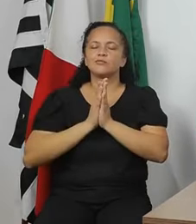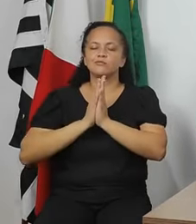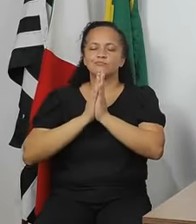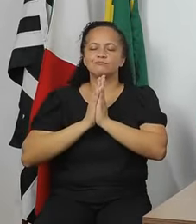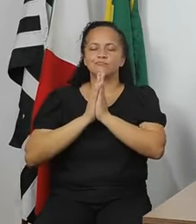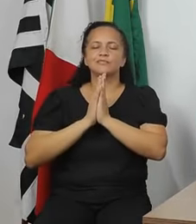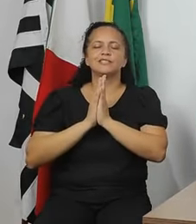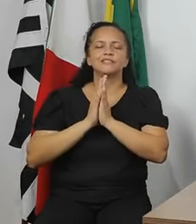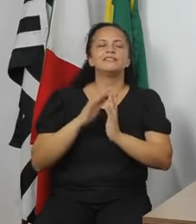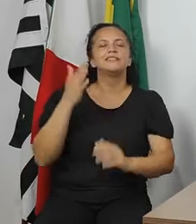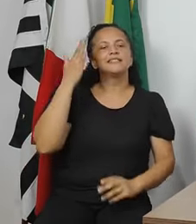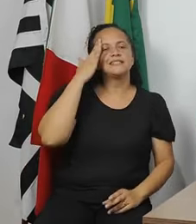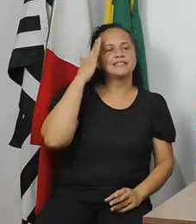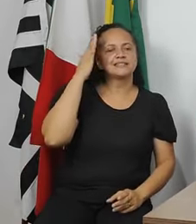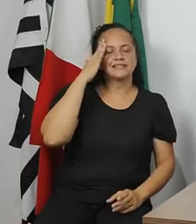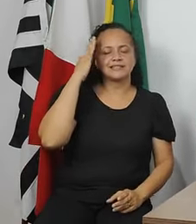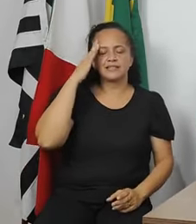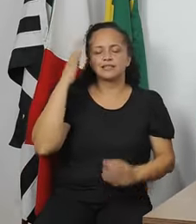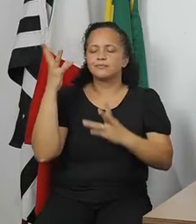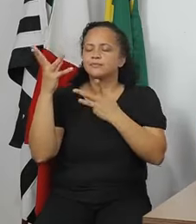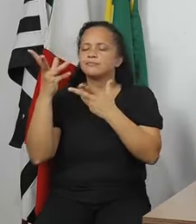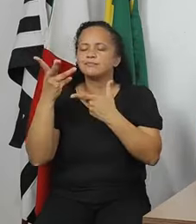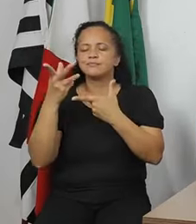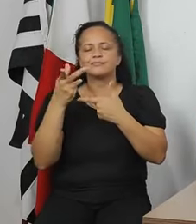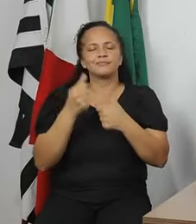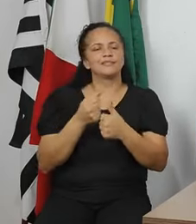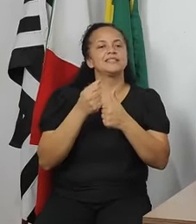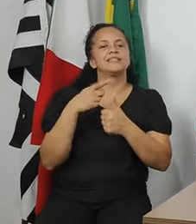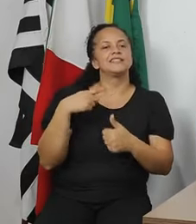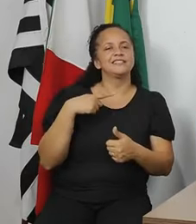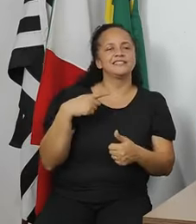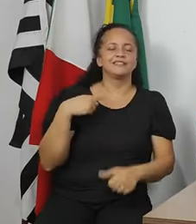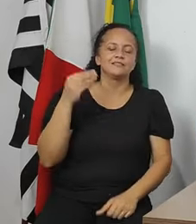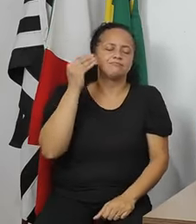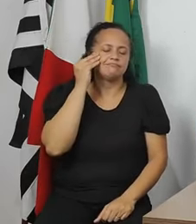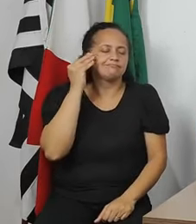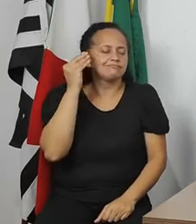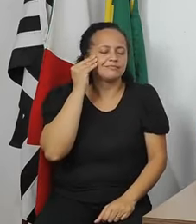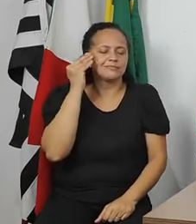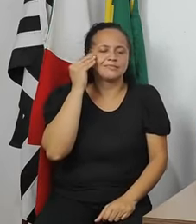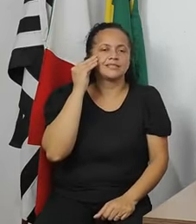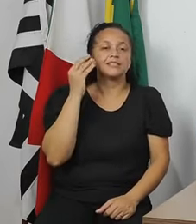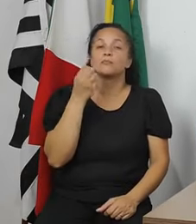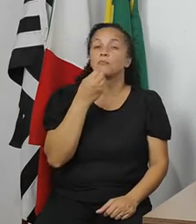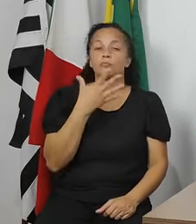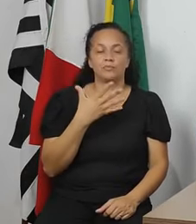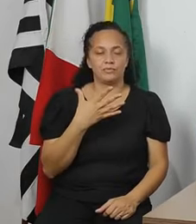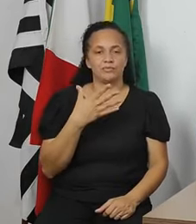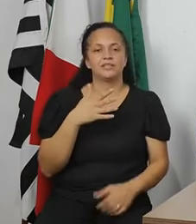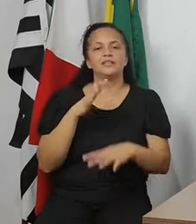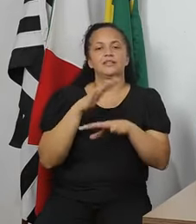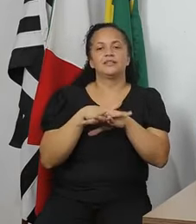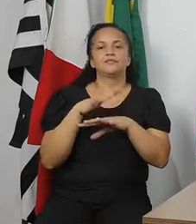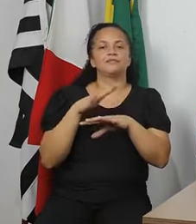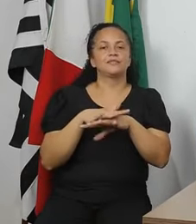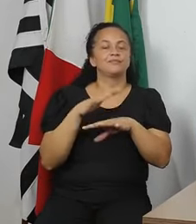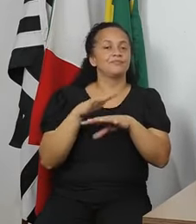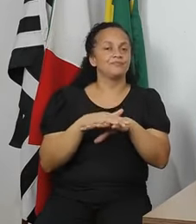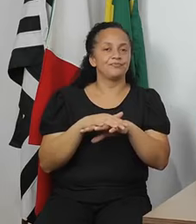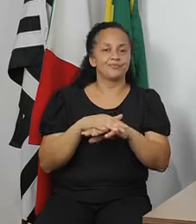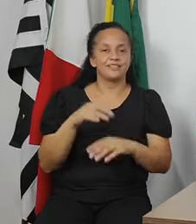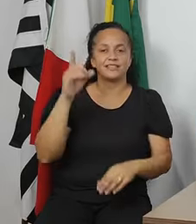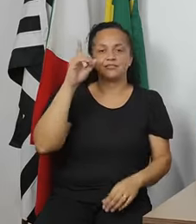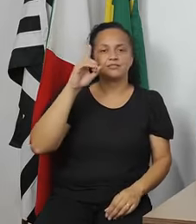coisas maravilhosas. Nós vamos alcançar coisas maravilhosas ao iniciar essa prática e fazer dela uma